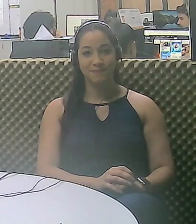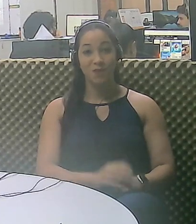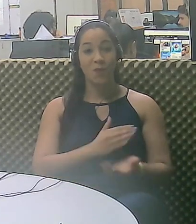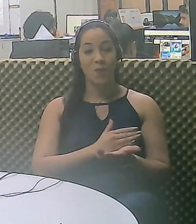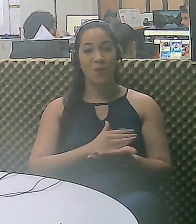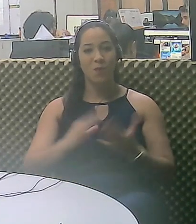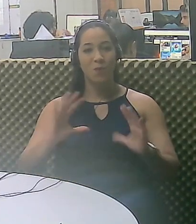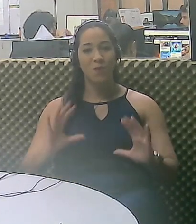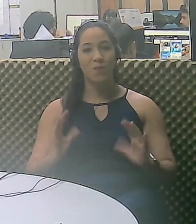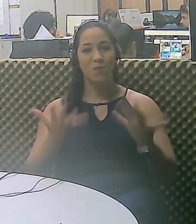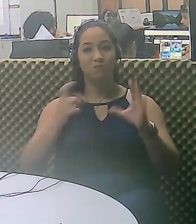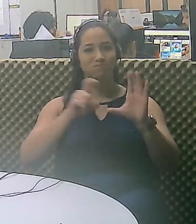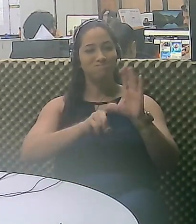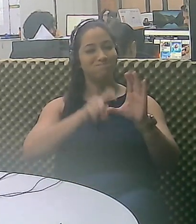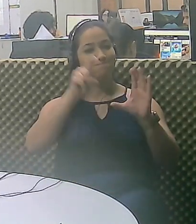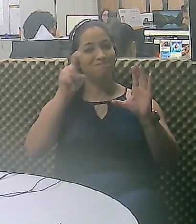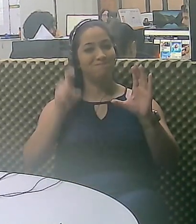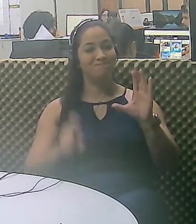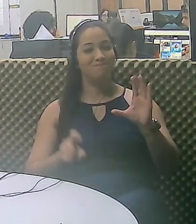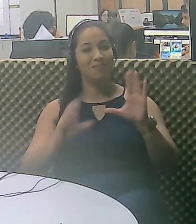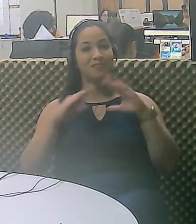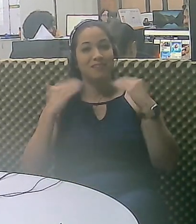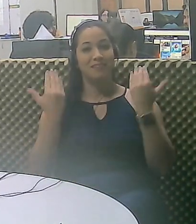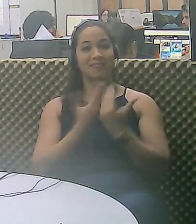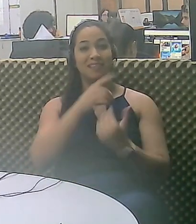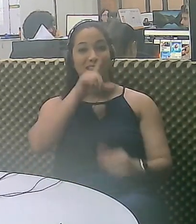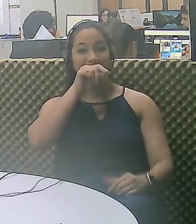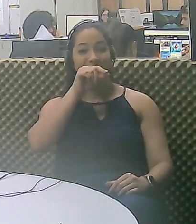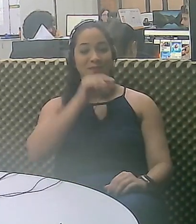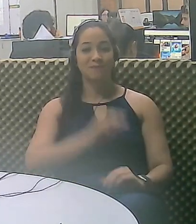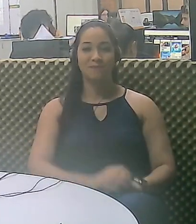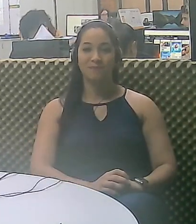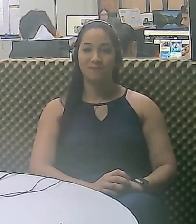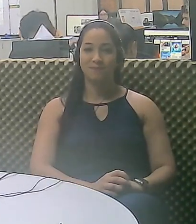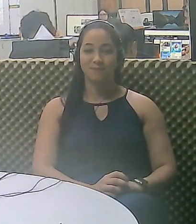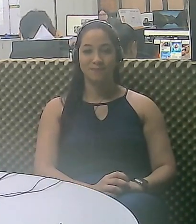Começa mutirão dívida zero na Arena Sabiazinho.